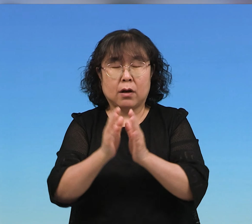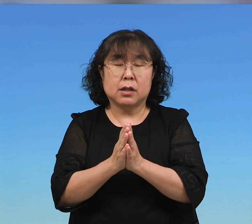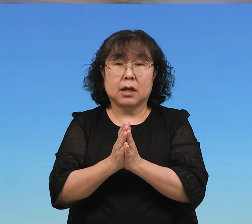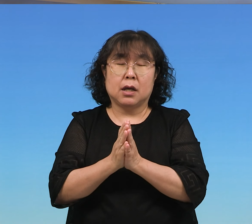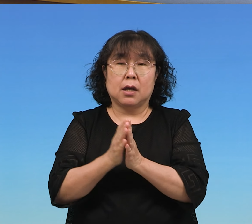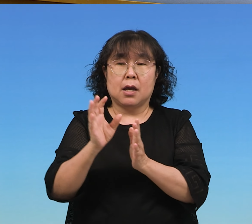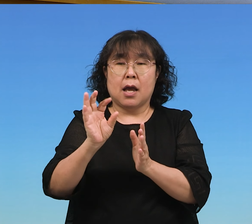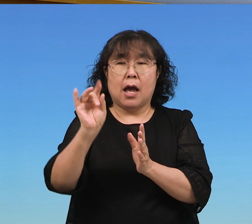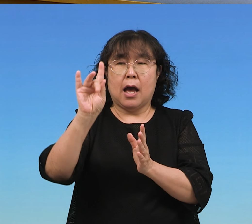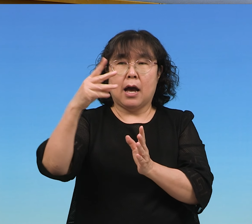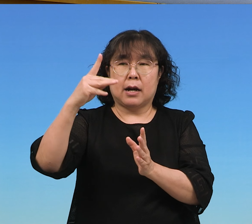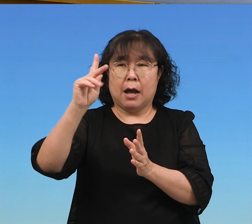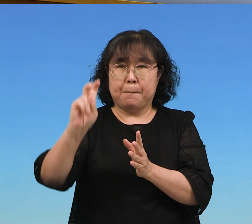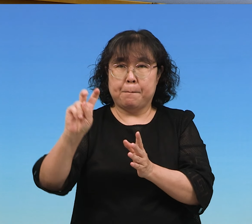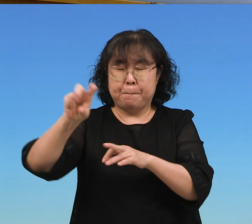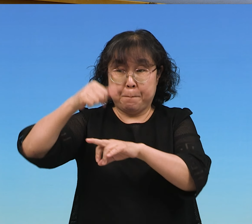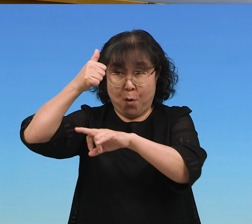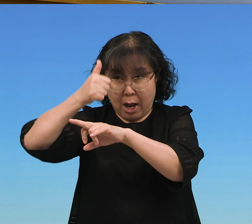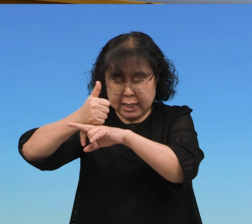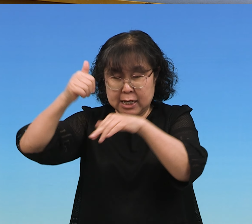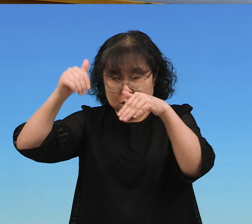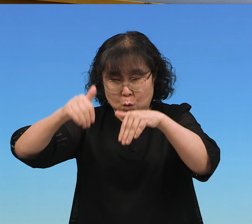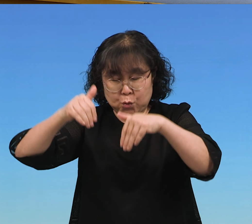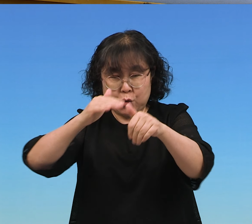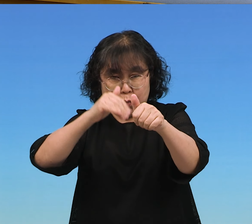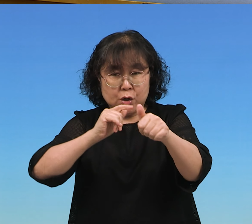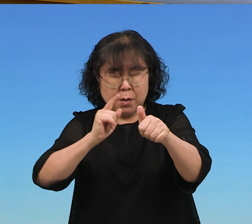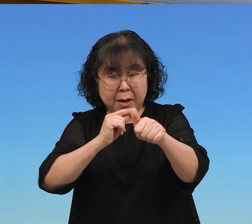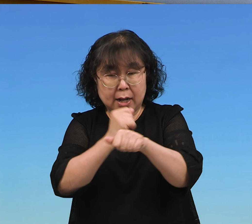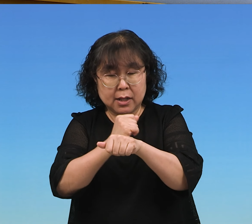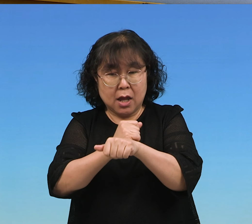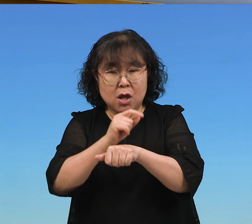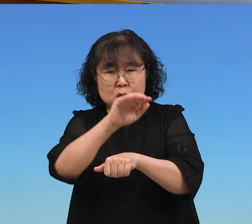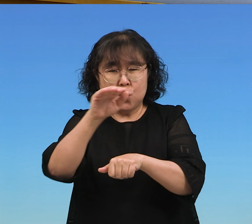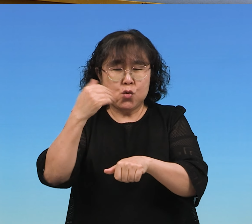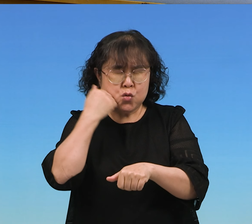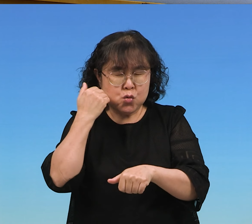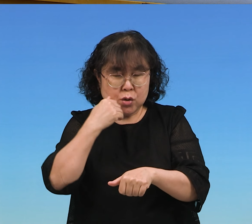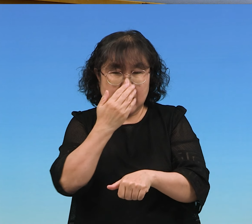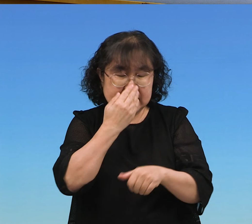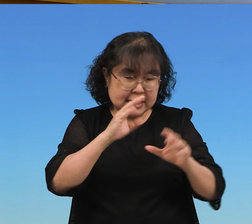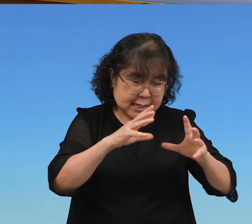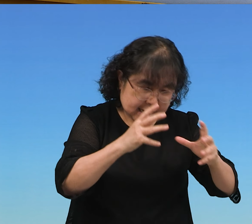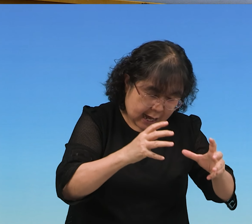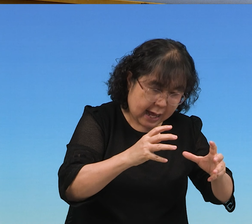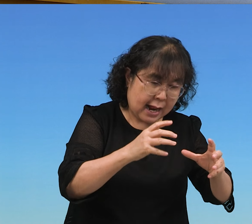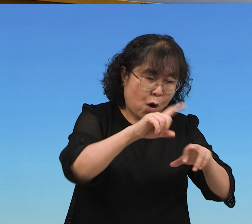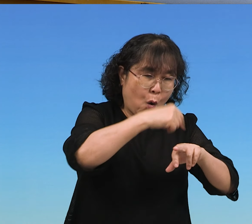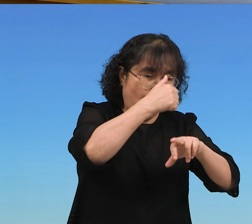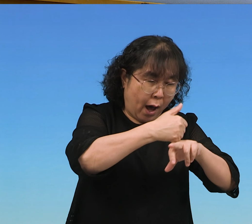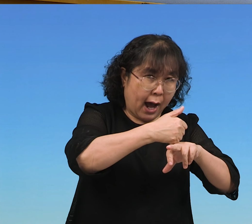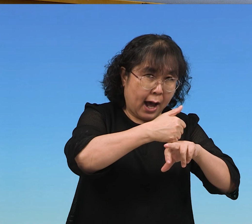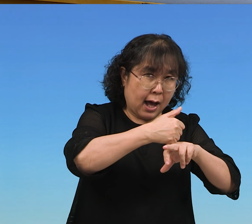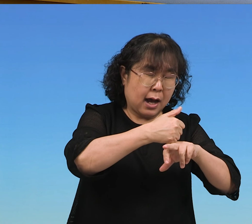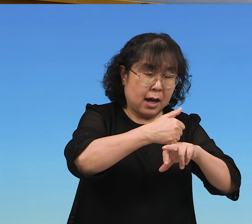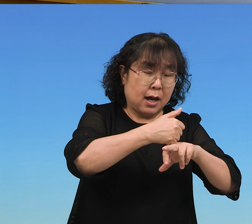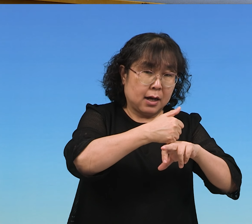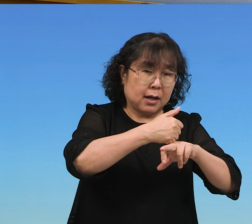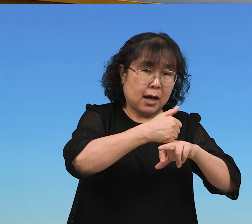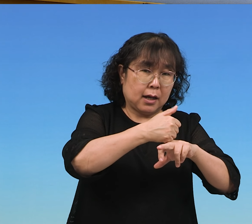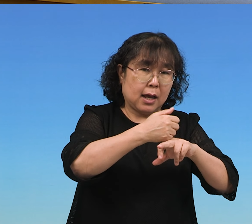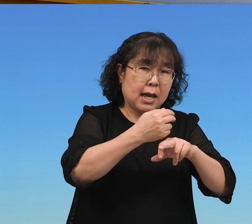11절 말씀입니다. 이러므로 아람 왕의 마음이 불안하여 그 신복들을 불러 이르되 우리 중에 누가 이스라엘 왕과